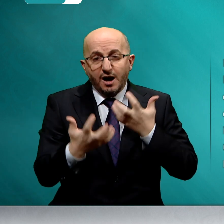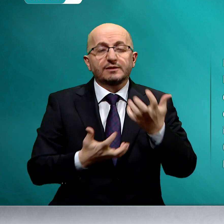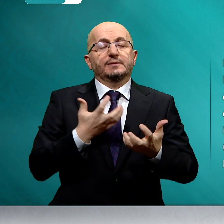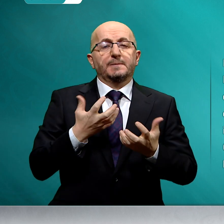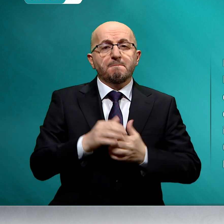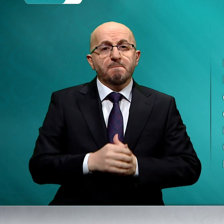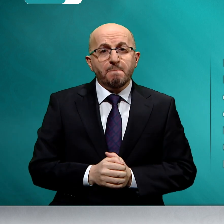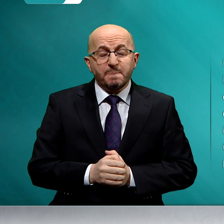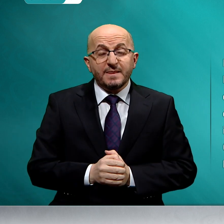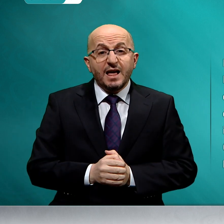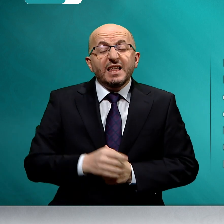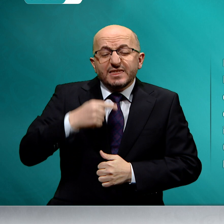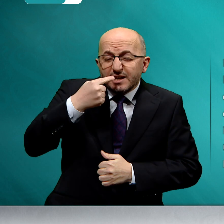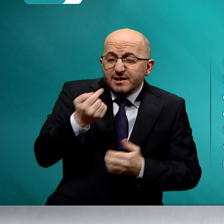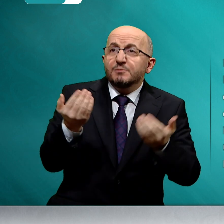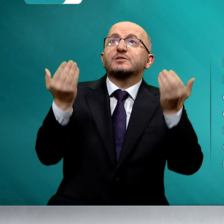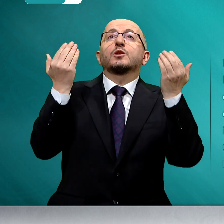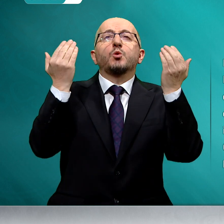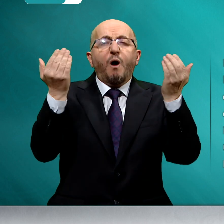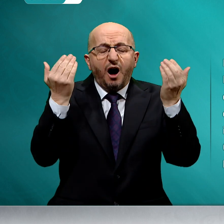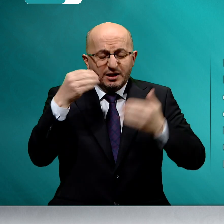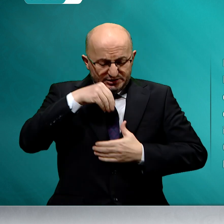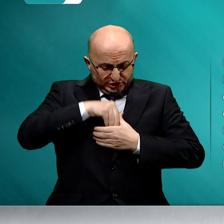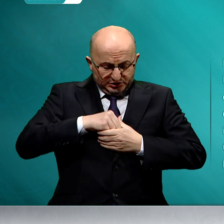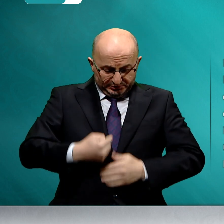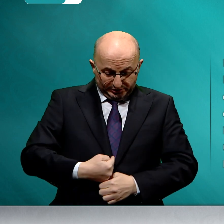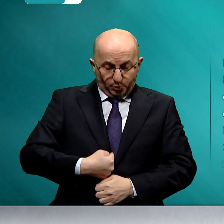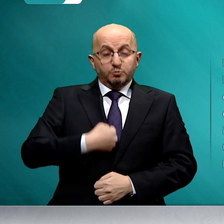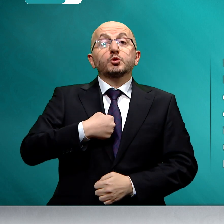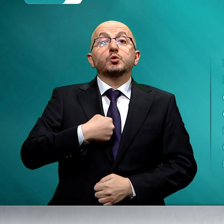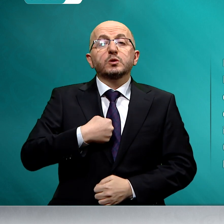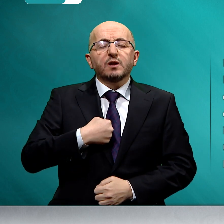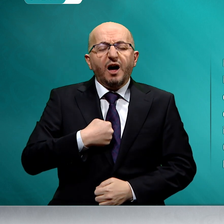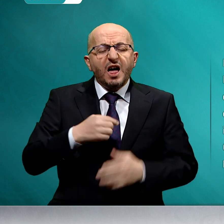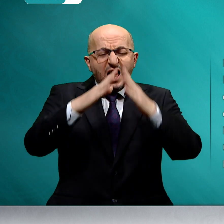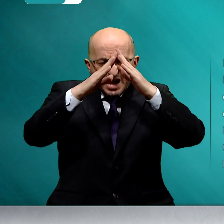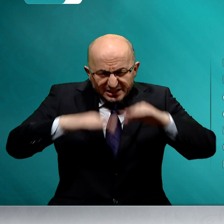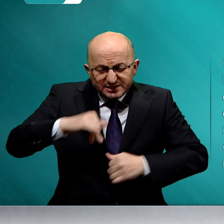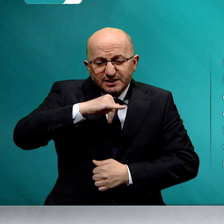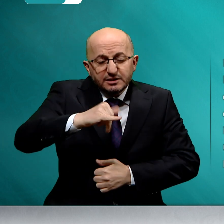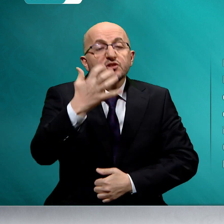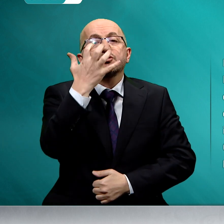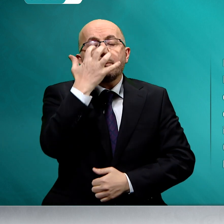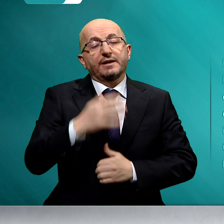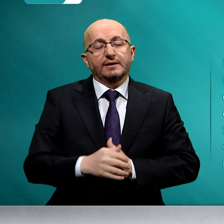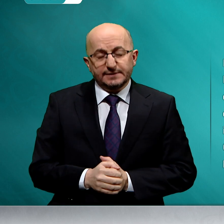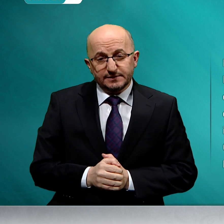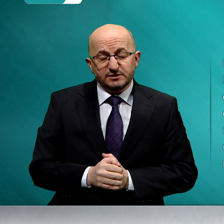yaktı. Dillerimizde dua, içimizde umutla enkazların başında